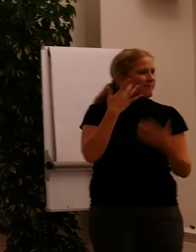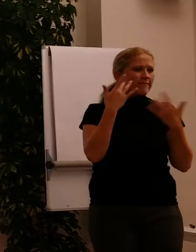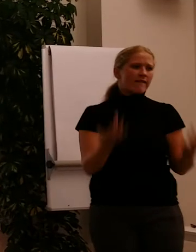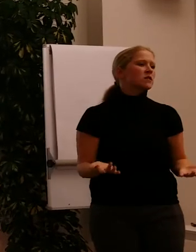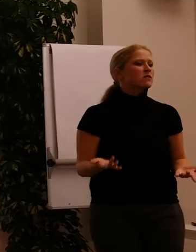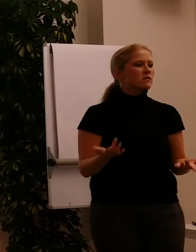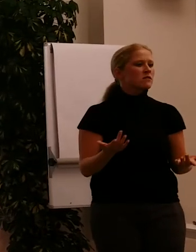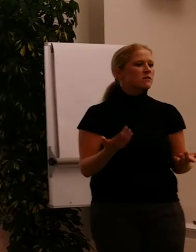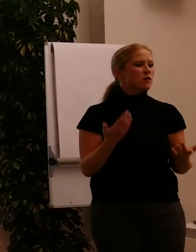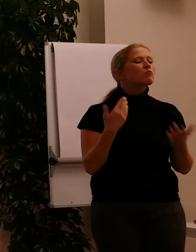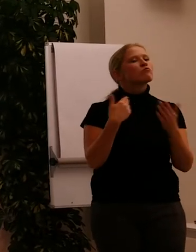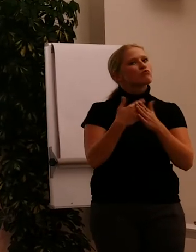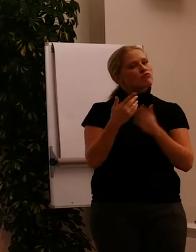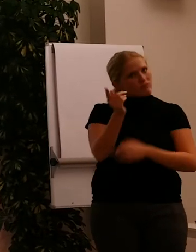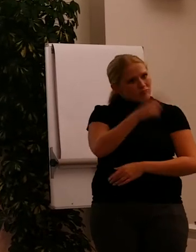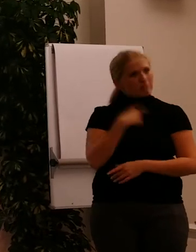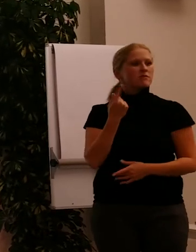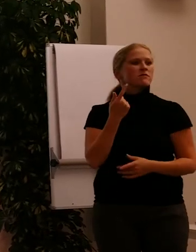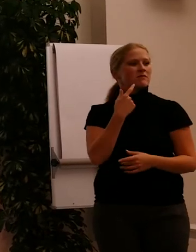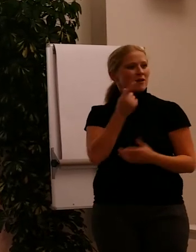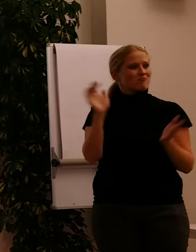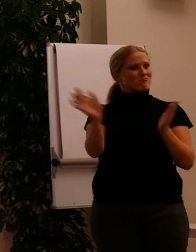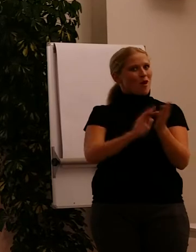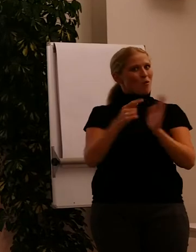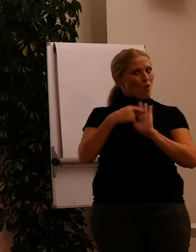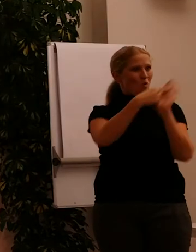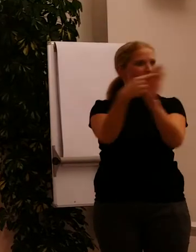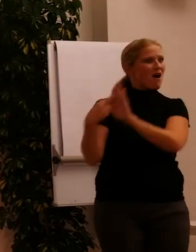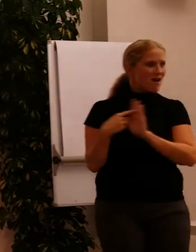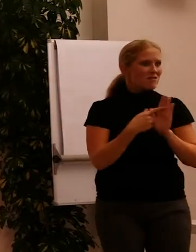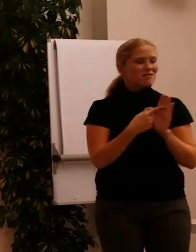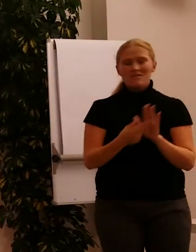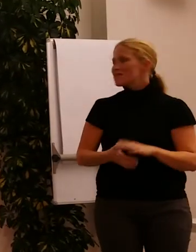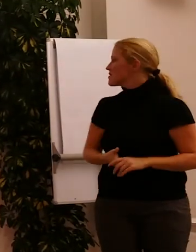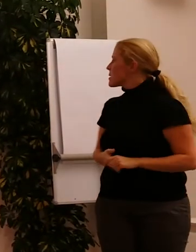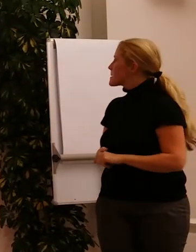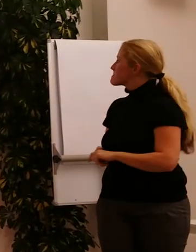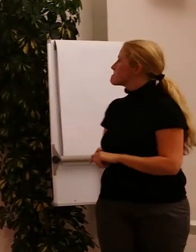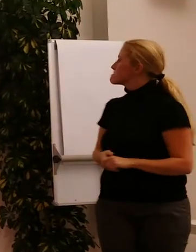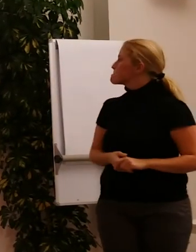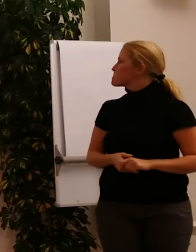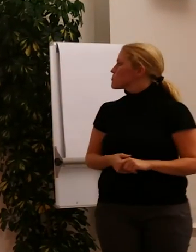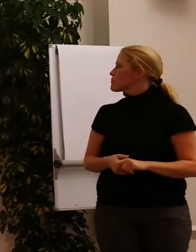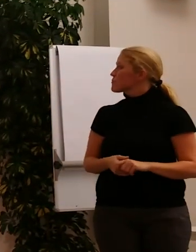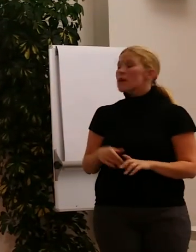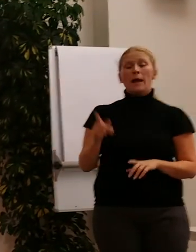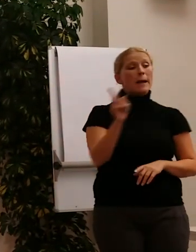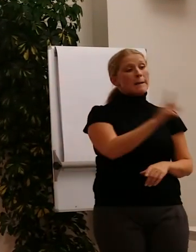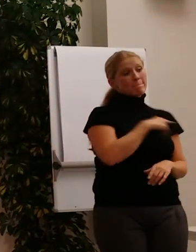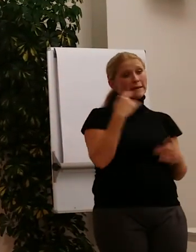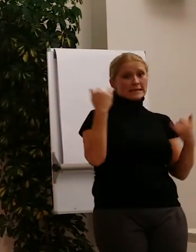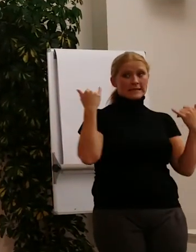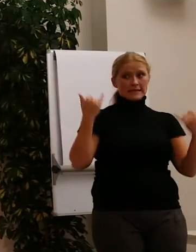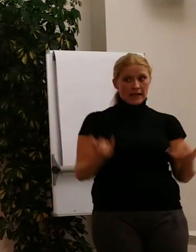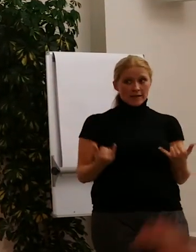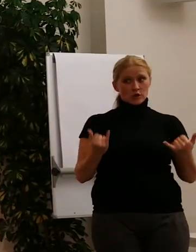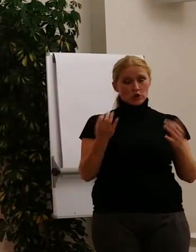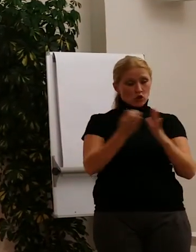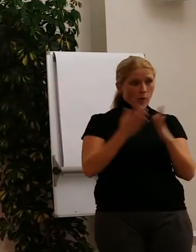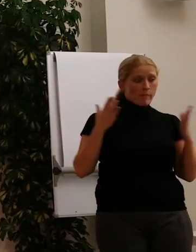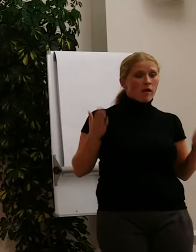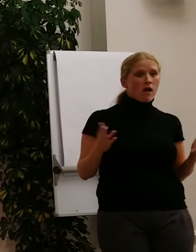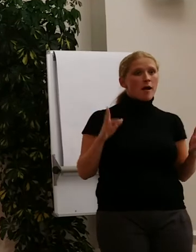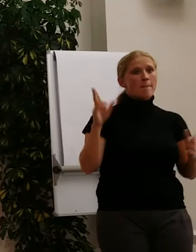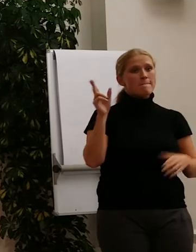ani neví, že jsou to cizinci v našem vlastním státě. My máme v současné době právě se dopékající